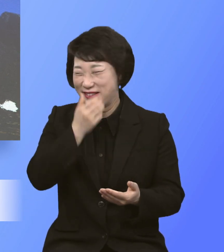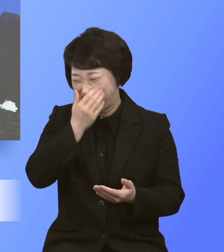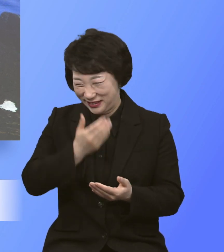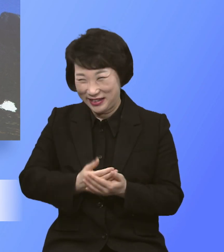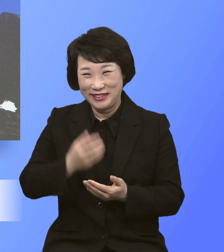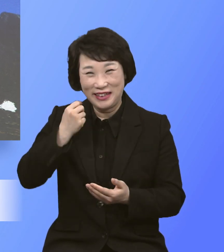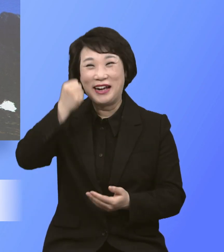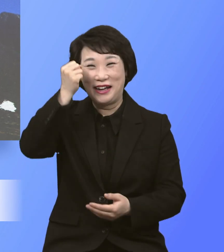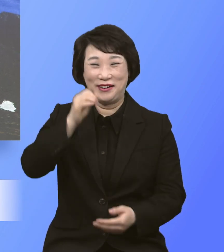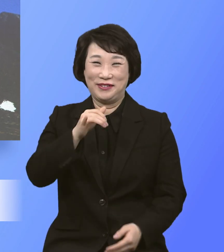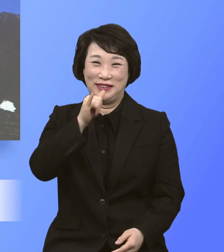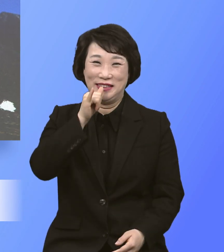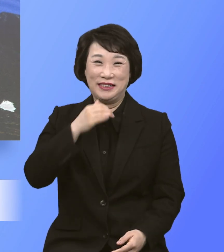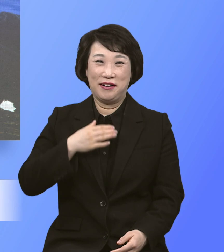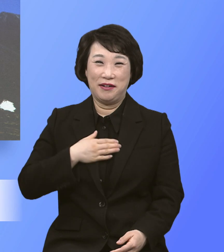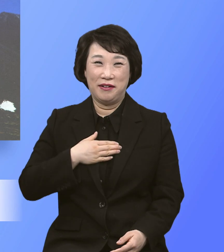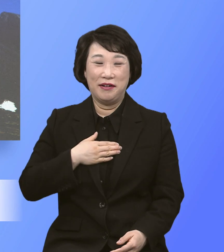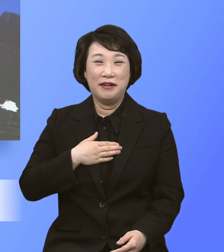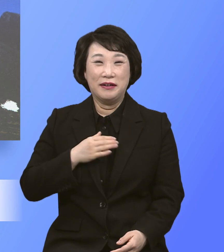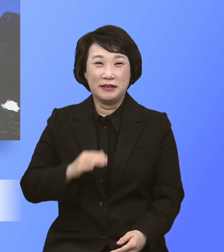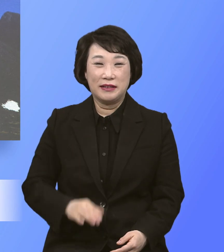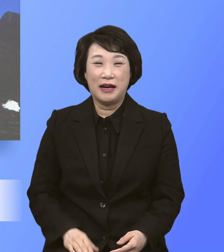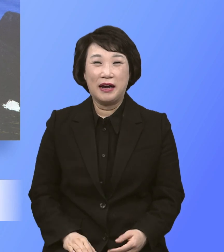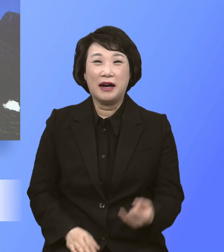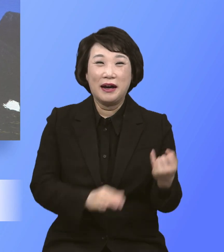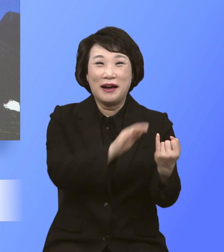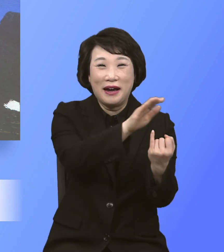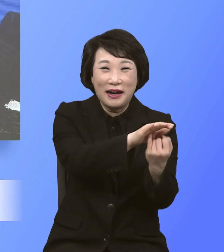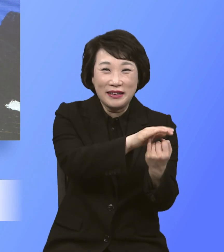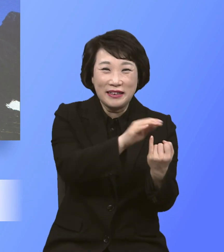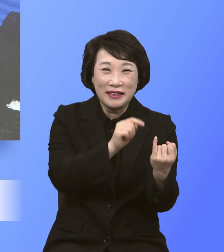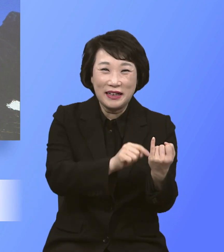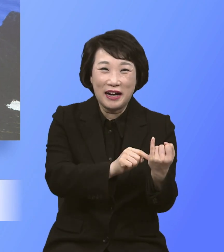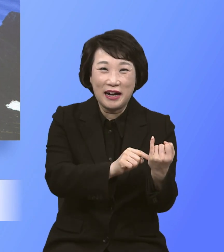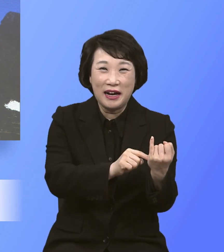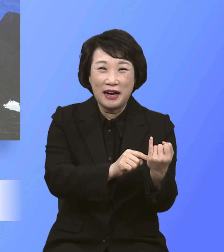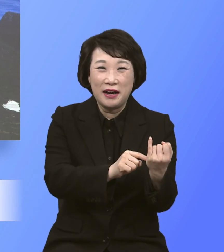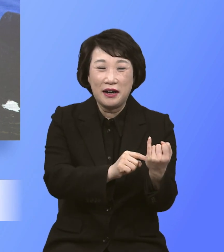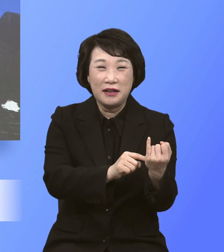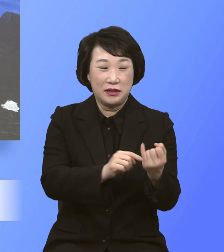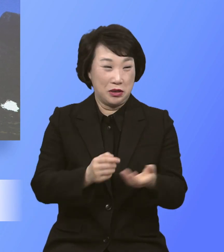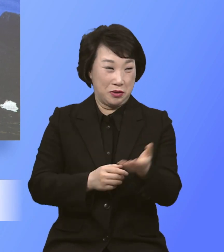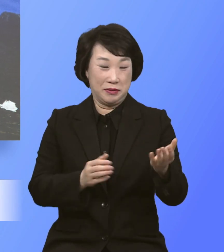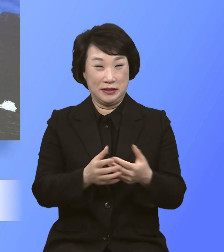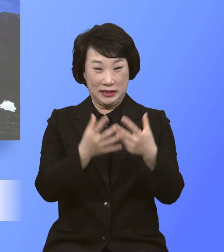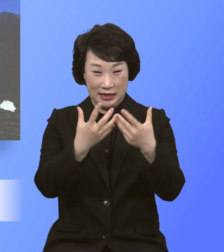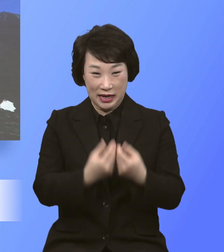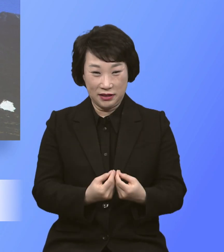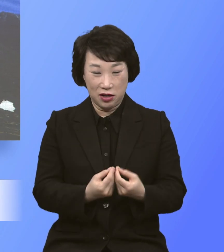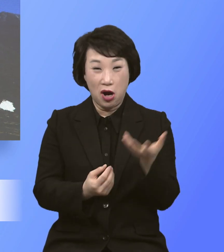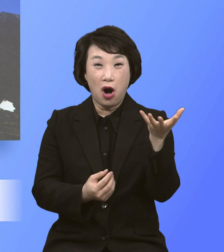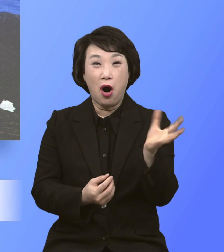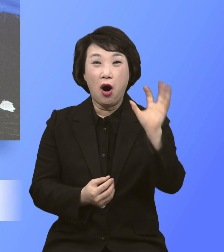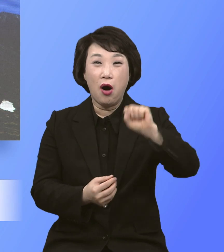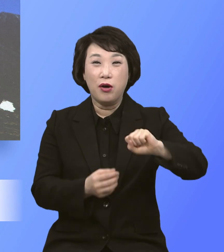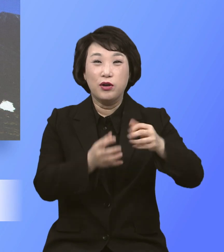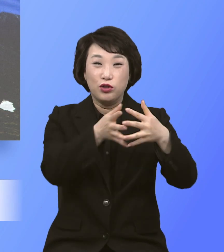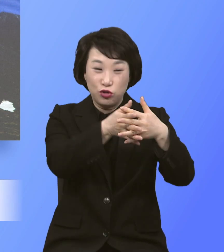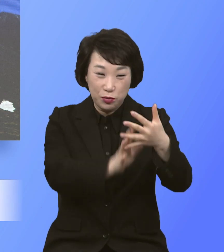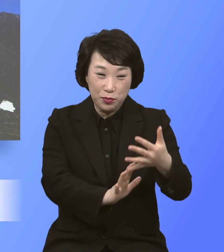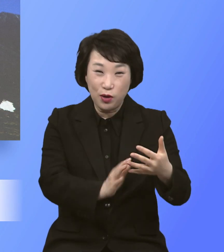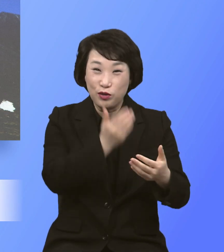크게 여겼어요. 아기가 여러분 억짜리 수표가 여러분